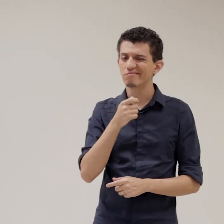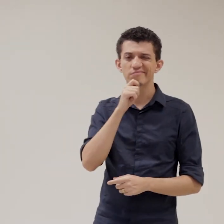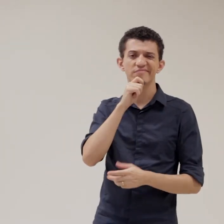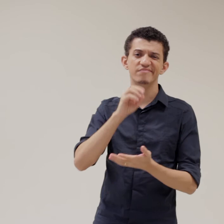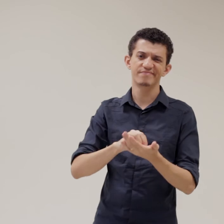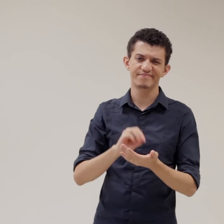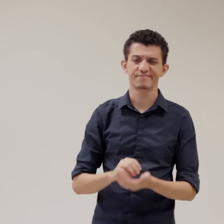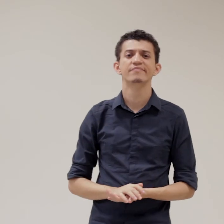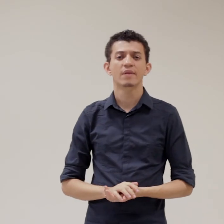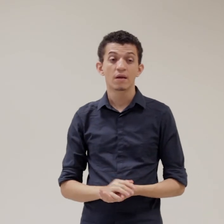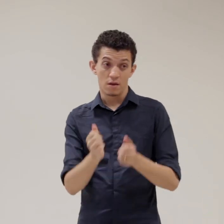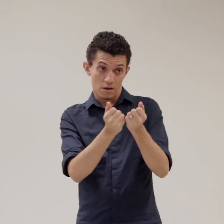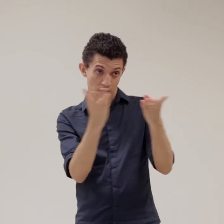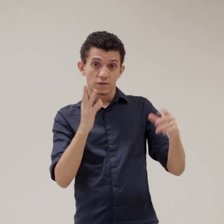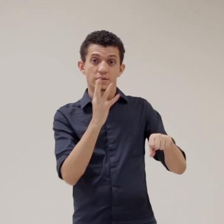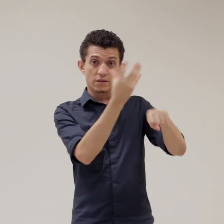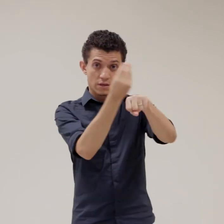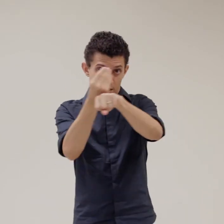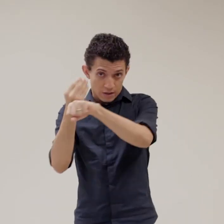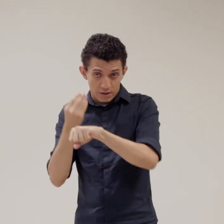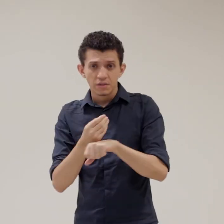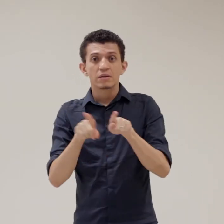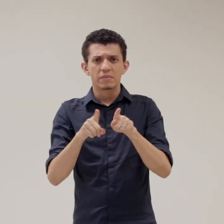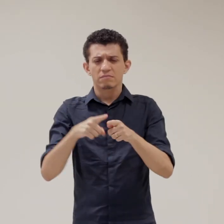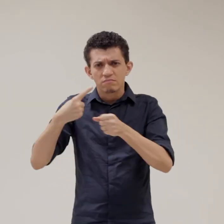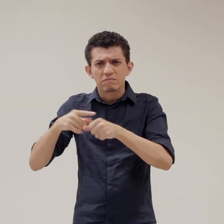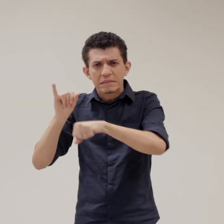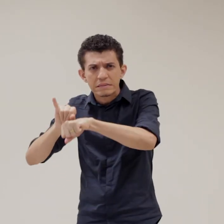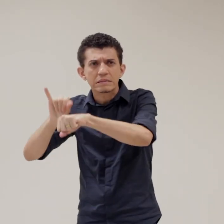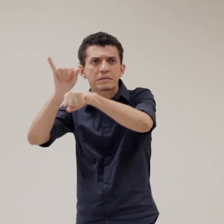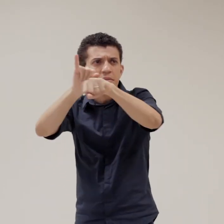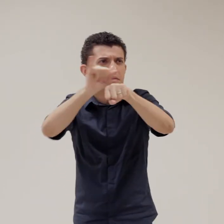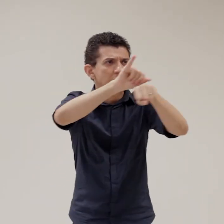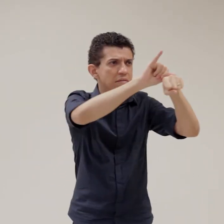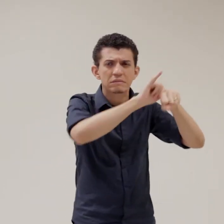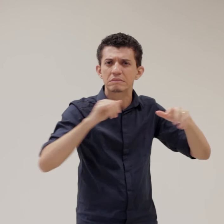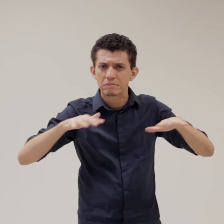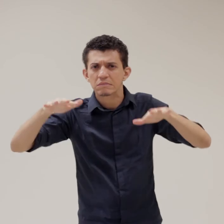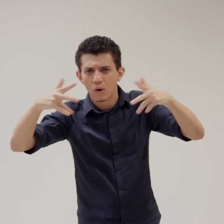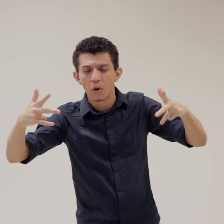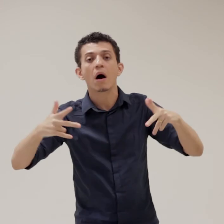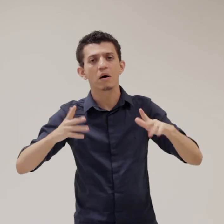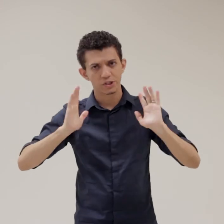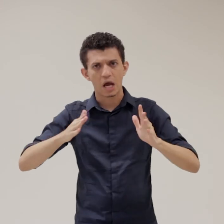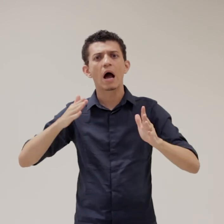situação deixa muito a desejar, lamenta. Como igreja, precisamos enxergar que o discipulado também deve acontecer com as pessoas